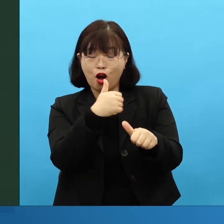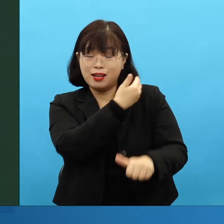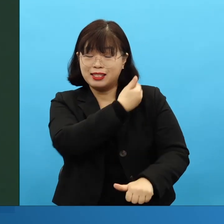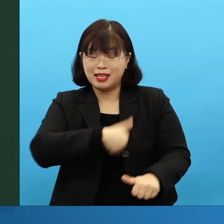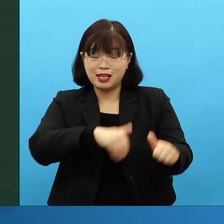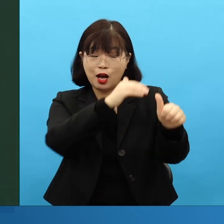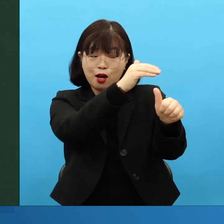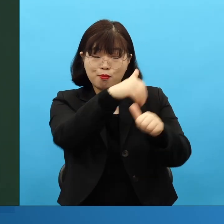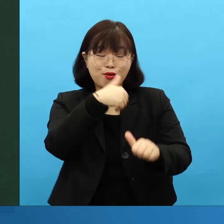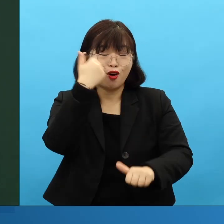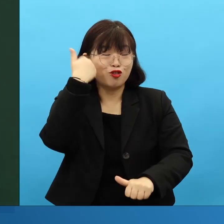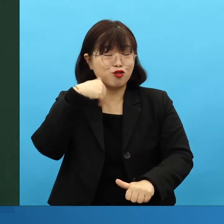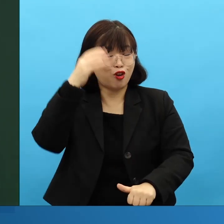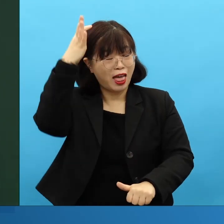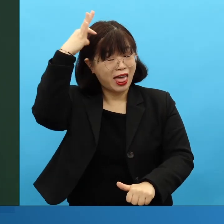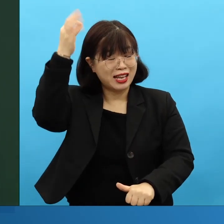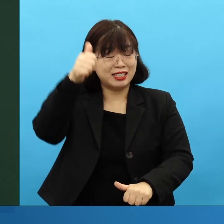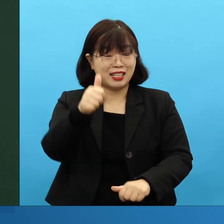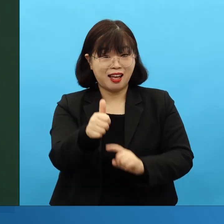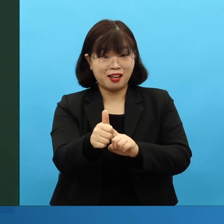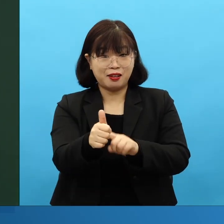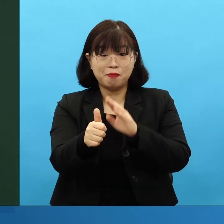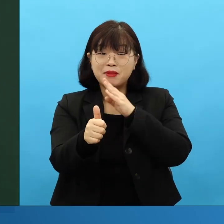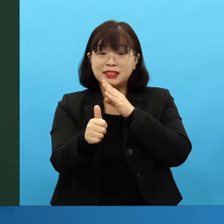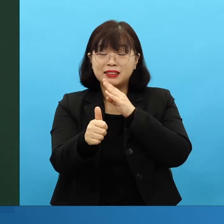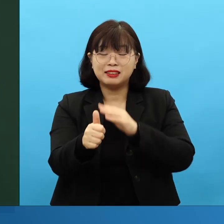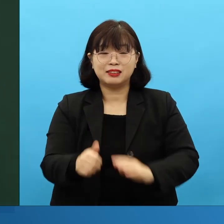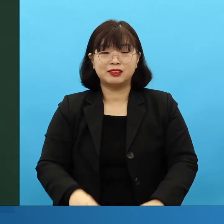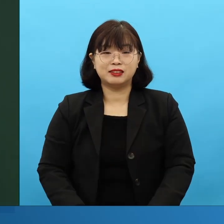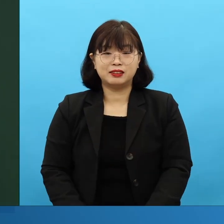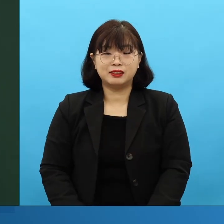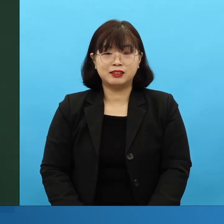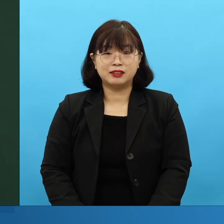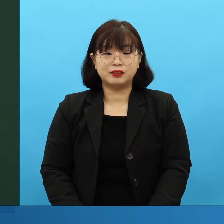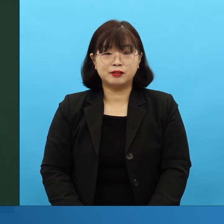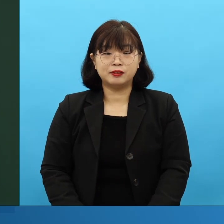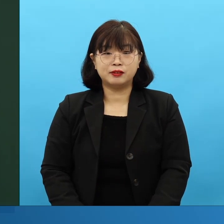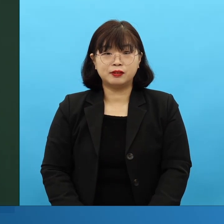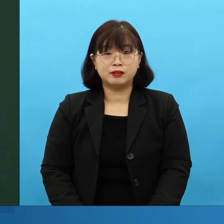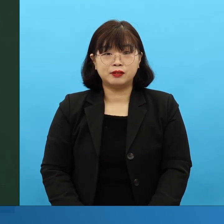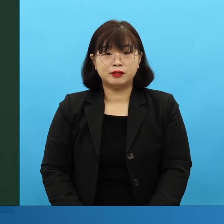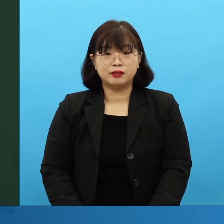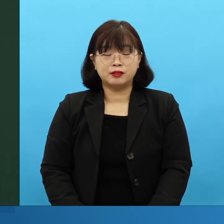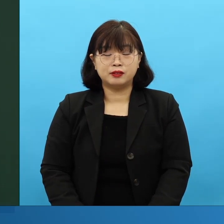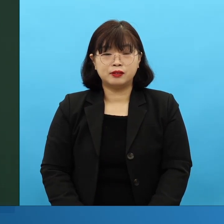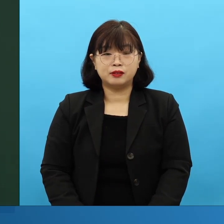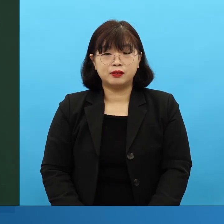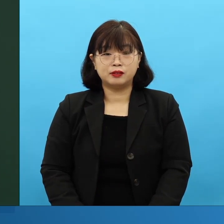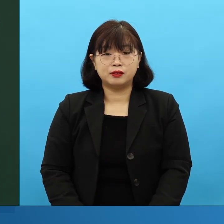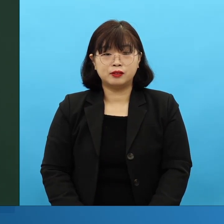엘리사는 이때, 조금도 주저하지 않고, 모든 걸 불사로고 따라 놨었어요.